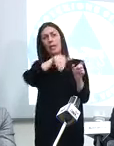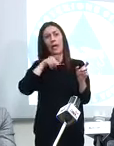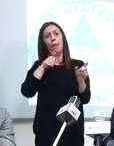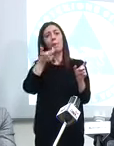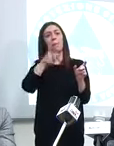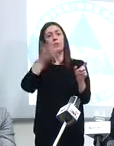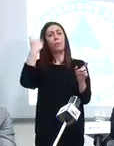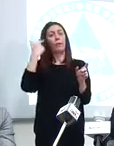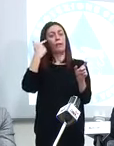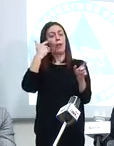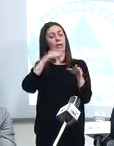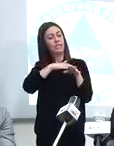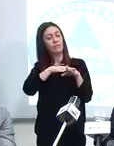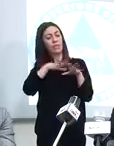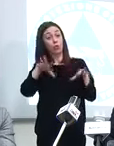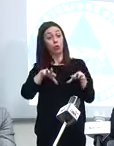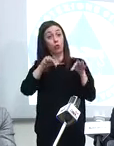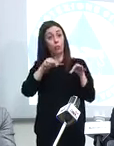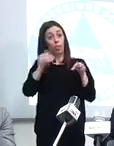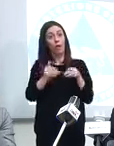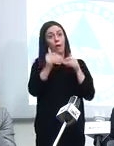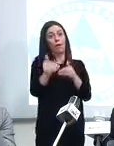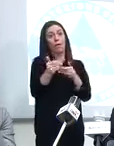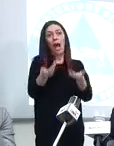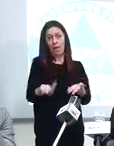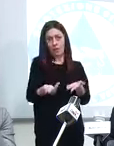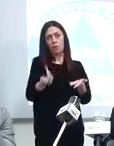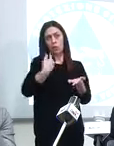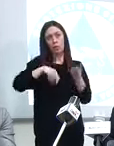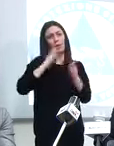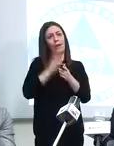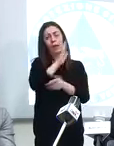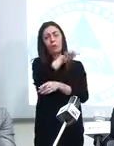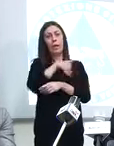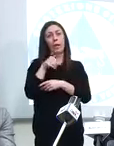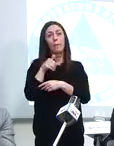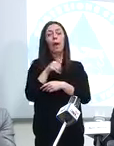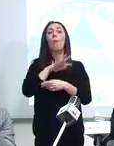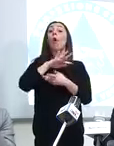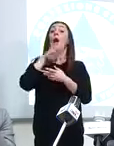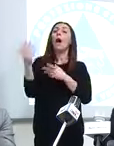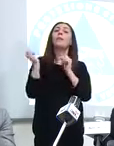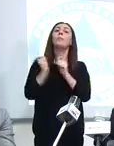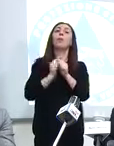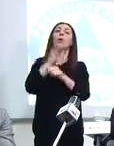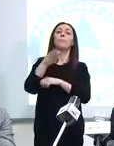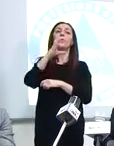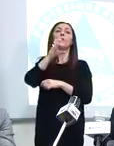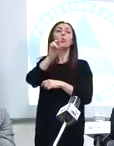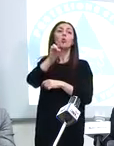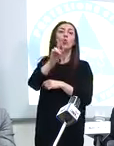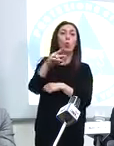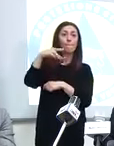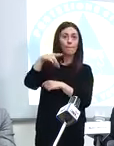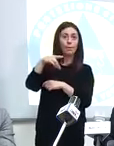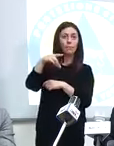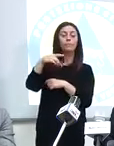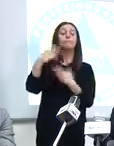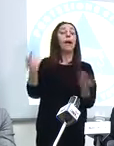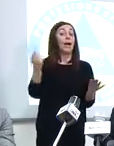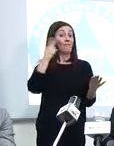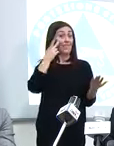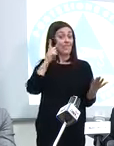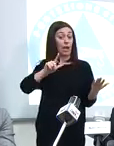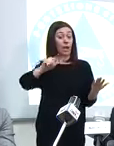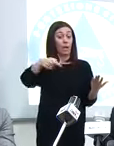sospesa, altri potranno accedere attraverso il CUP. Se in questi giorni c'è una iper richiesta